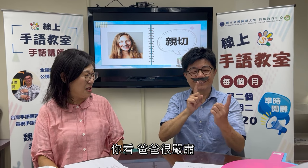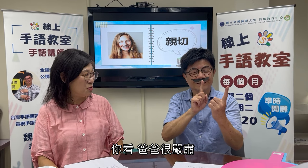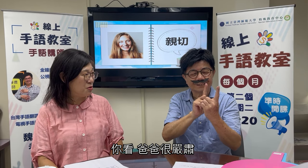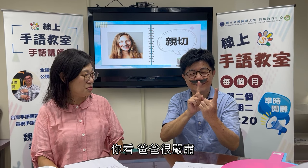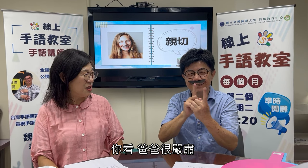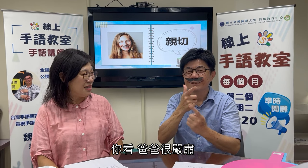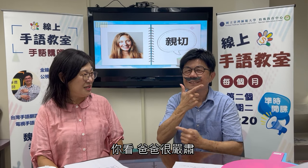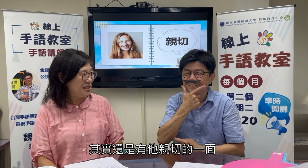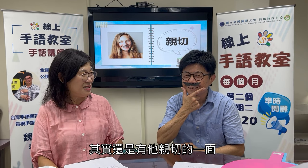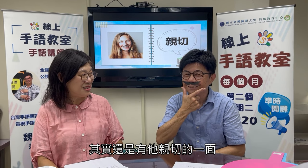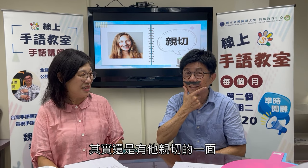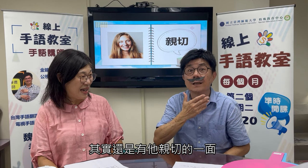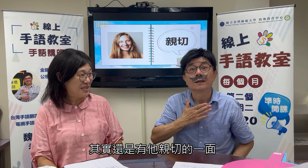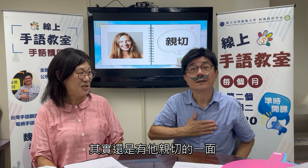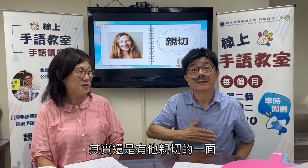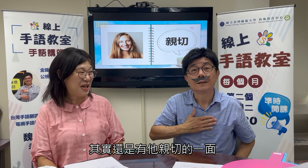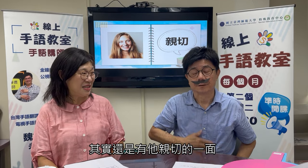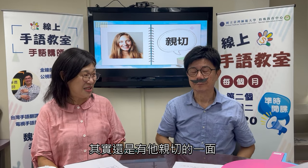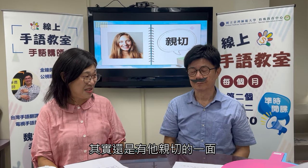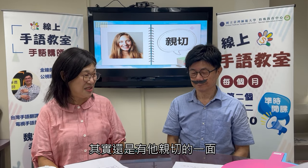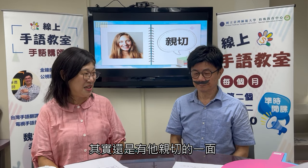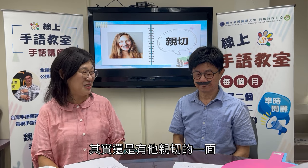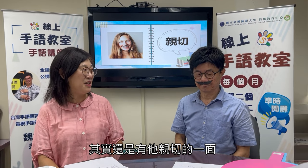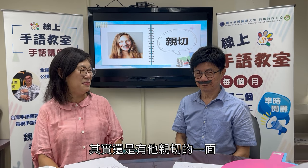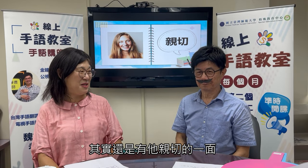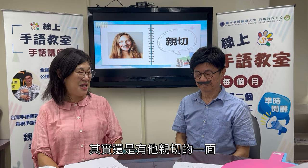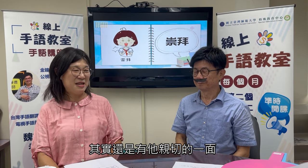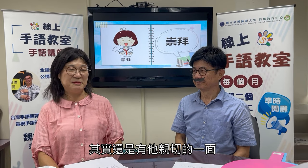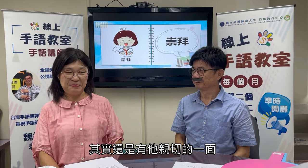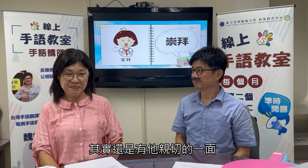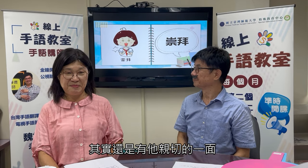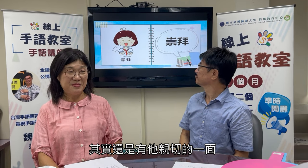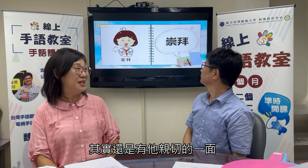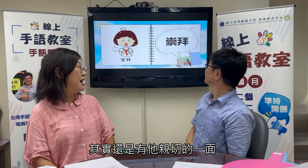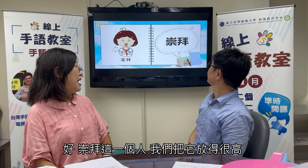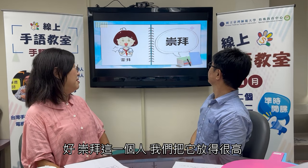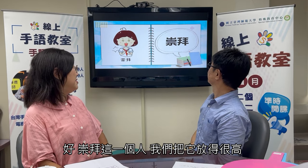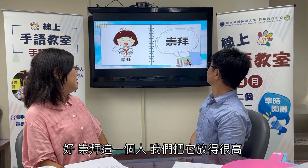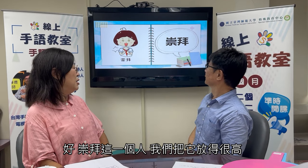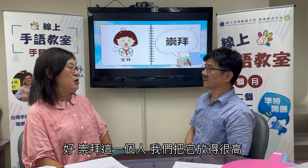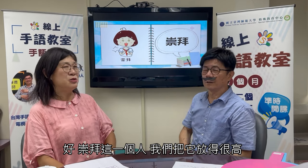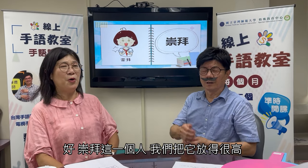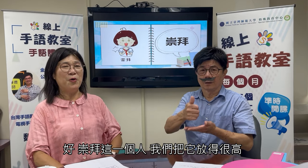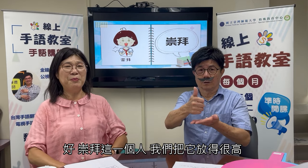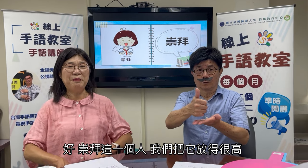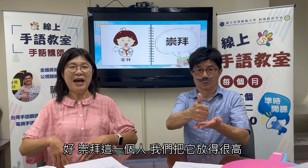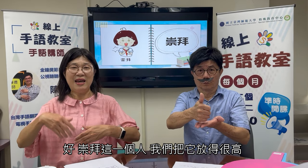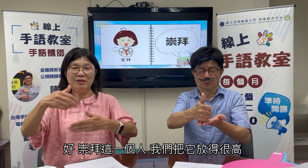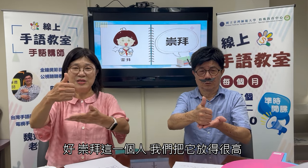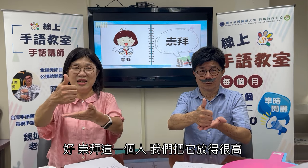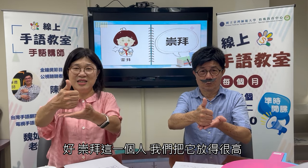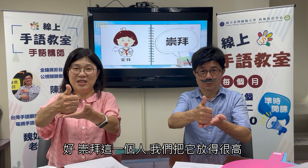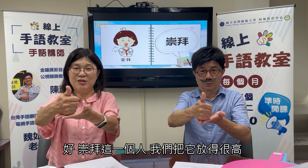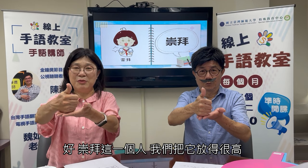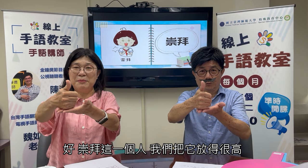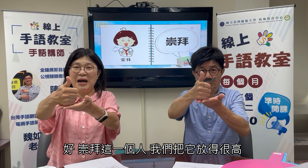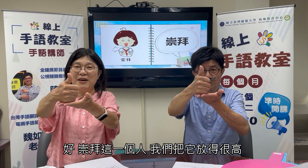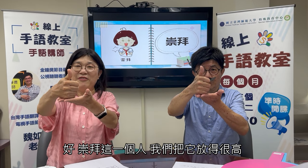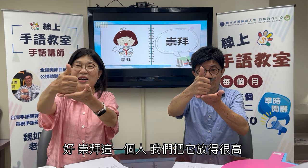肃，其实还是有他亲切的一面。好，崇拜哦，这一个人我们把他放得